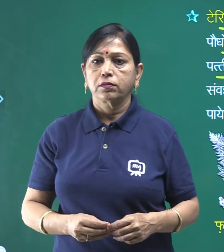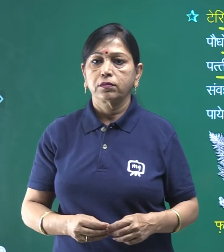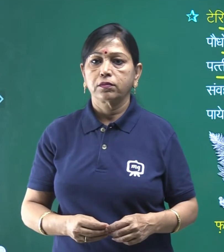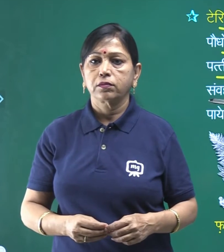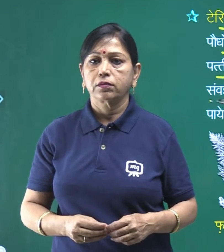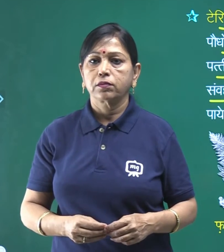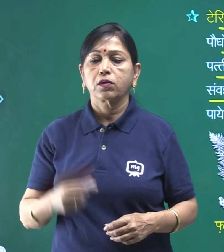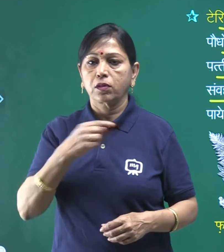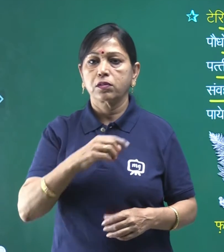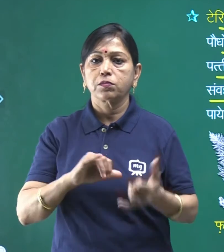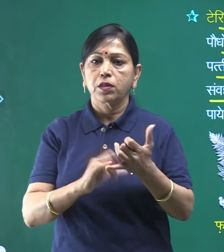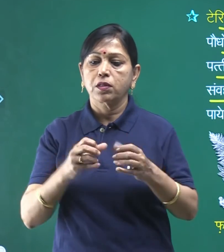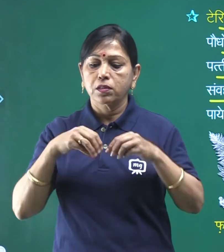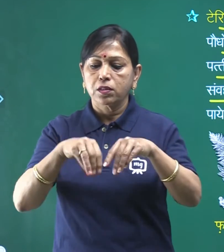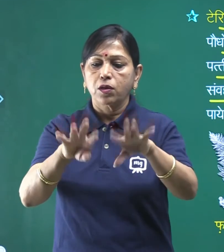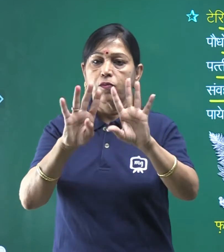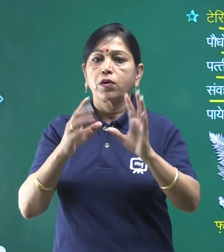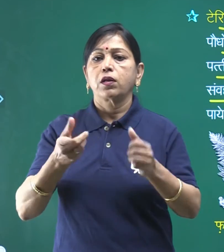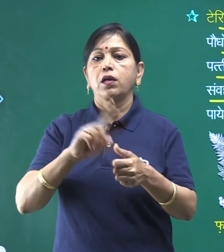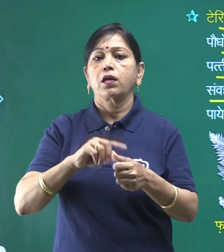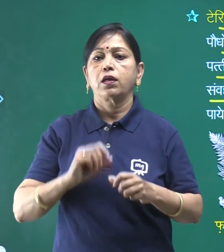इसमें संवहन के लिए